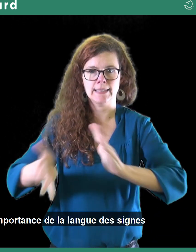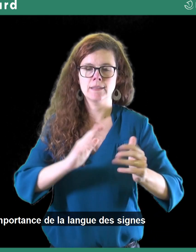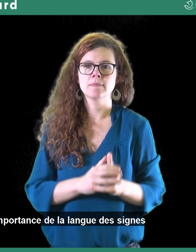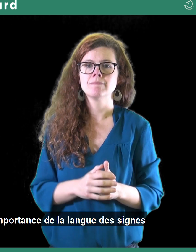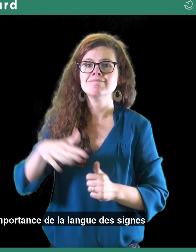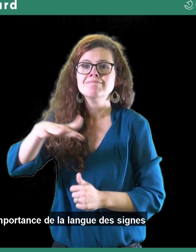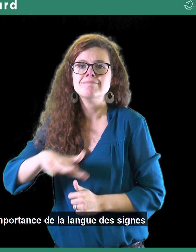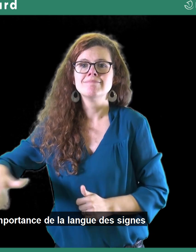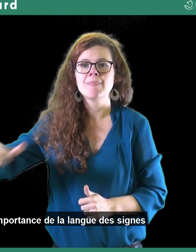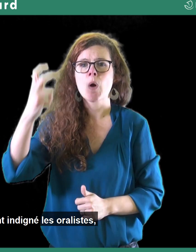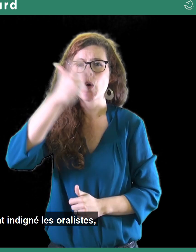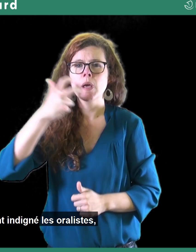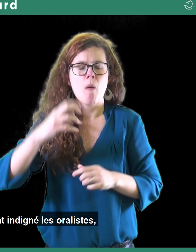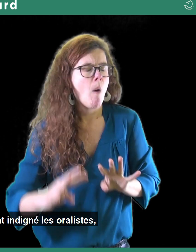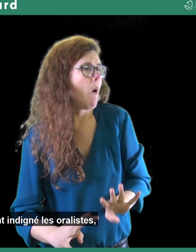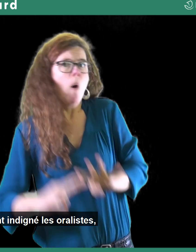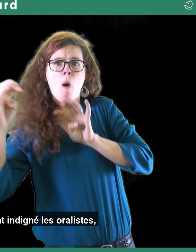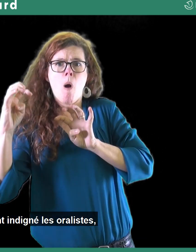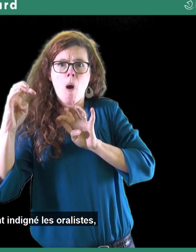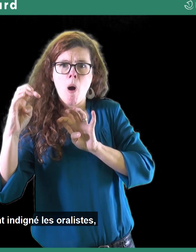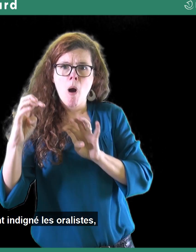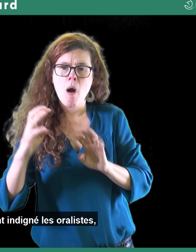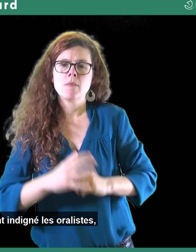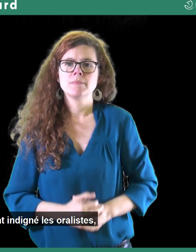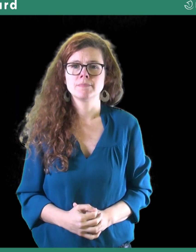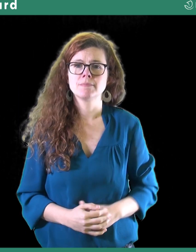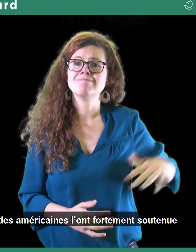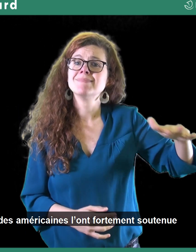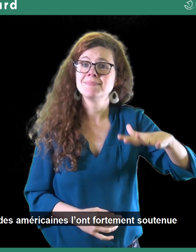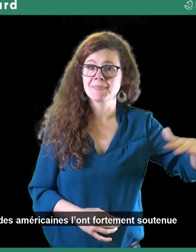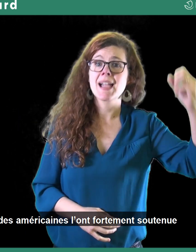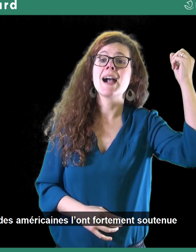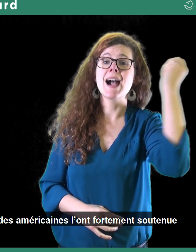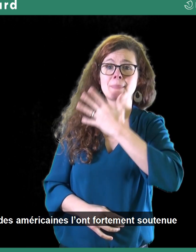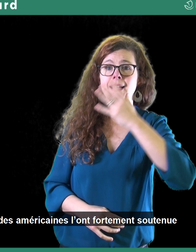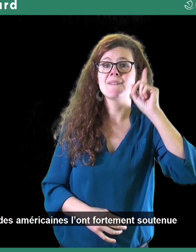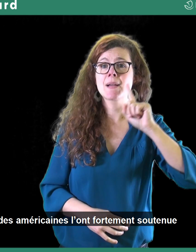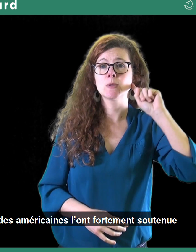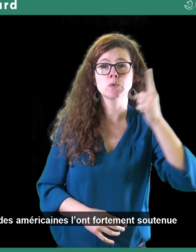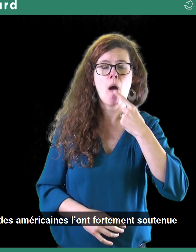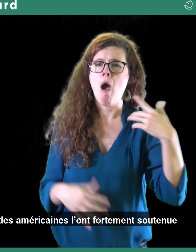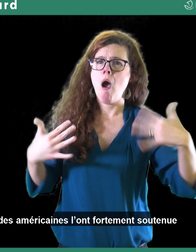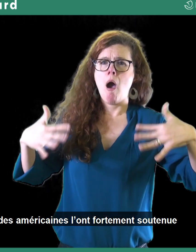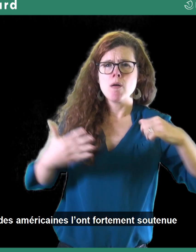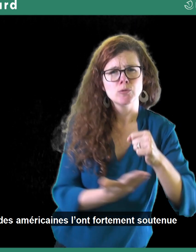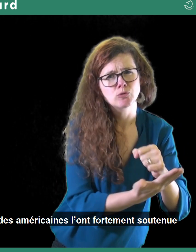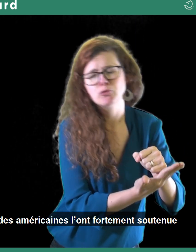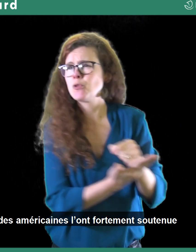ou absentes. Son affirmation de l'importance de la langue des signes a fortement indigné les oralistes, et pourtant, les femmes sourdes